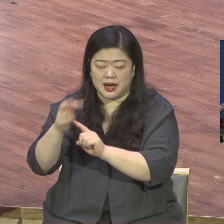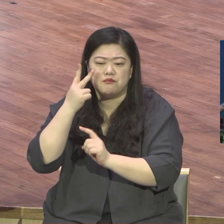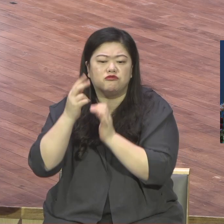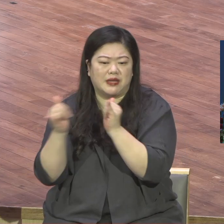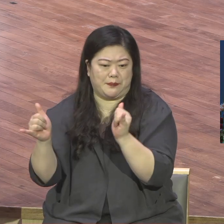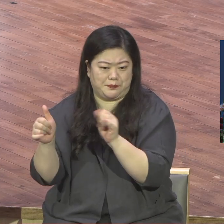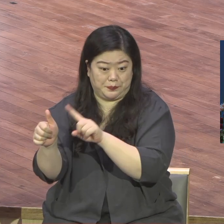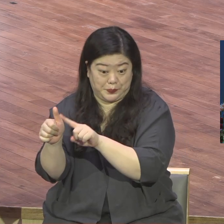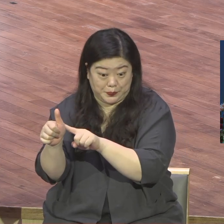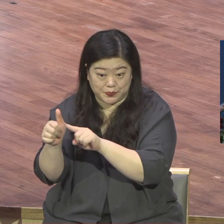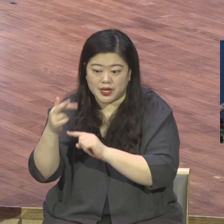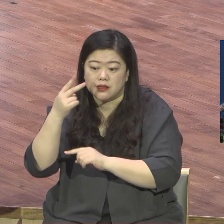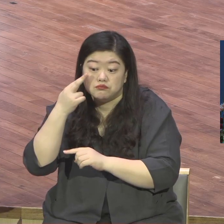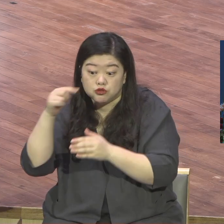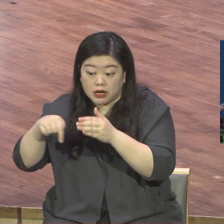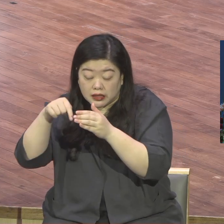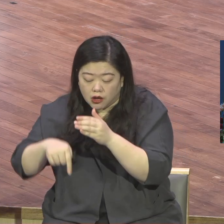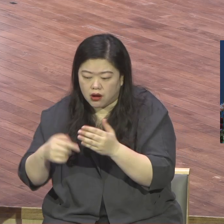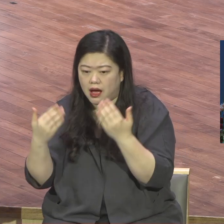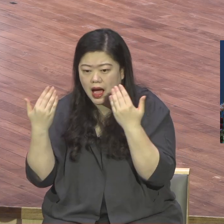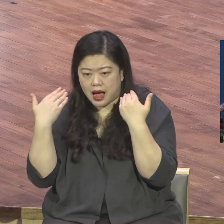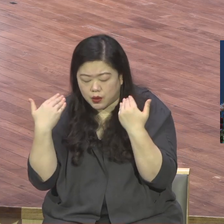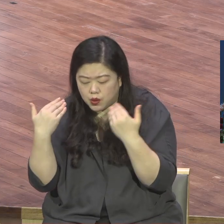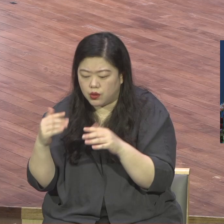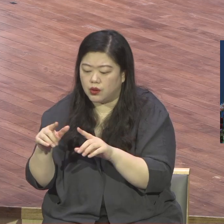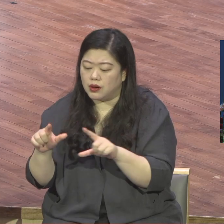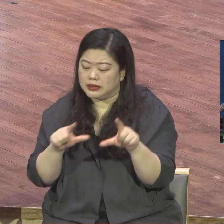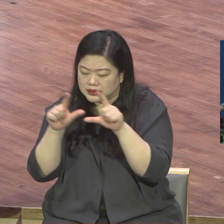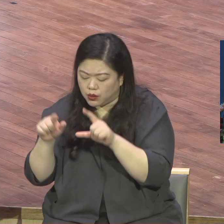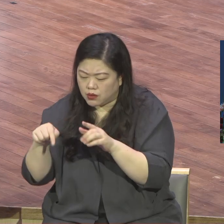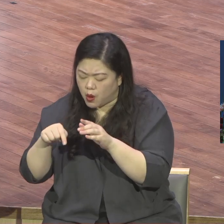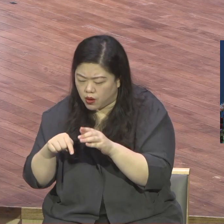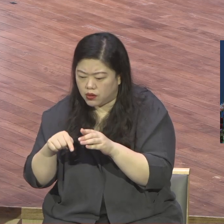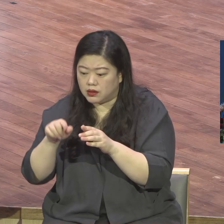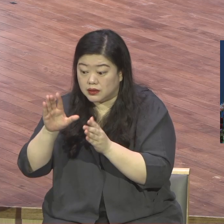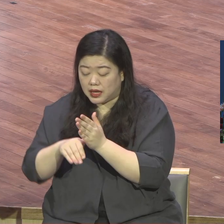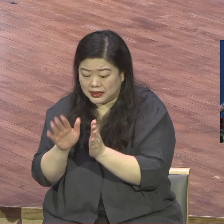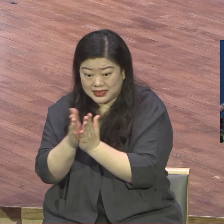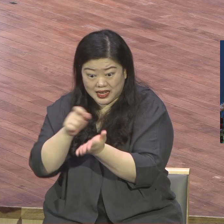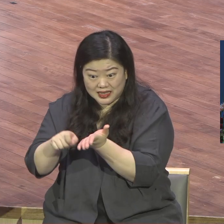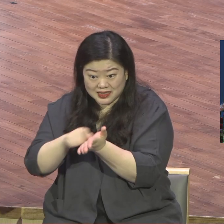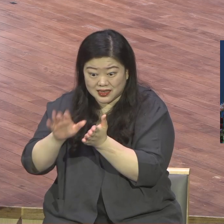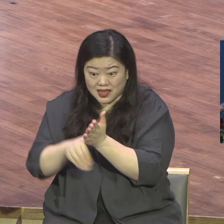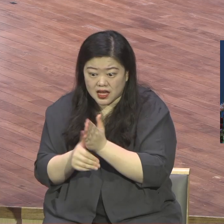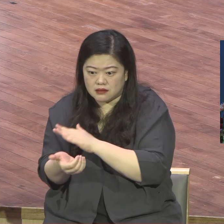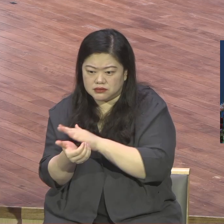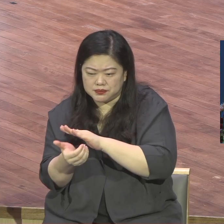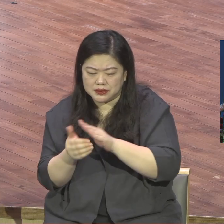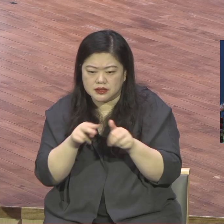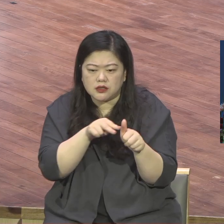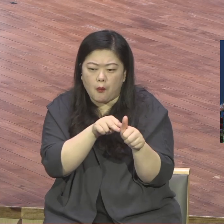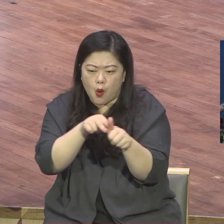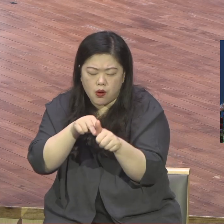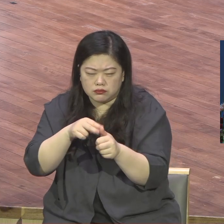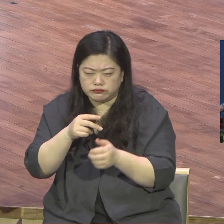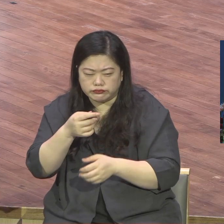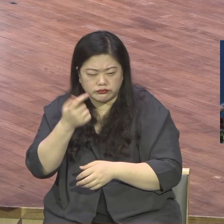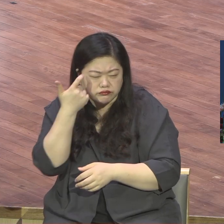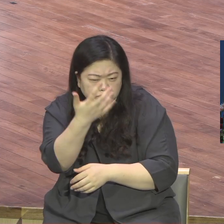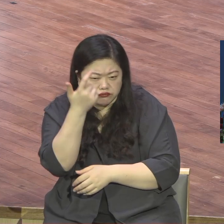사회생활 여기에 실패했다고 생각하는 사람들에 대한 조사 결과 또